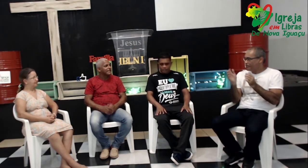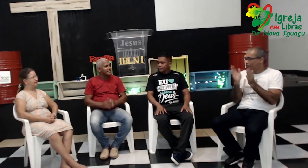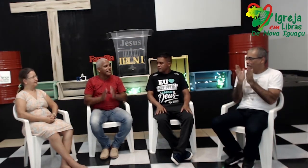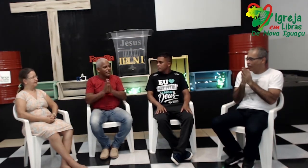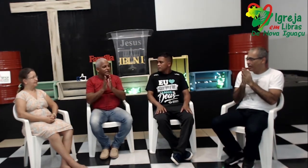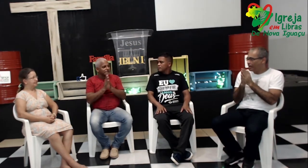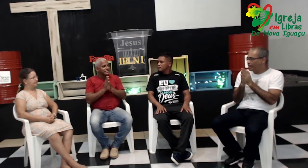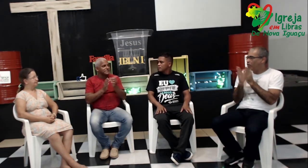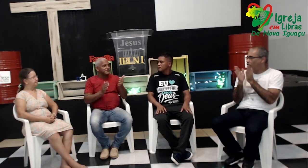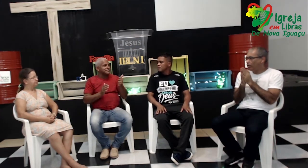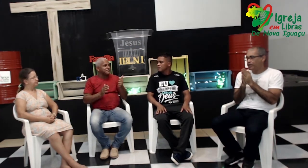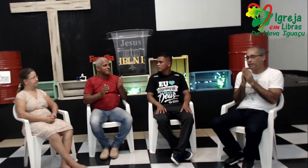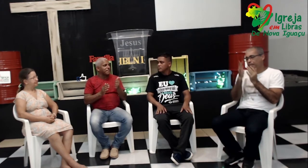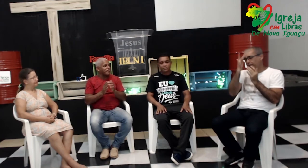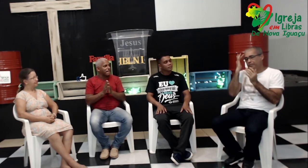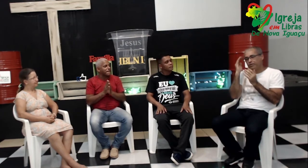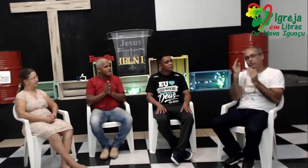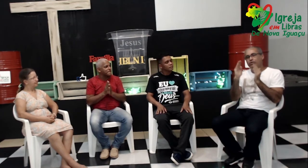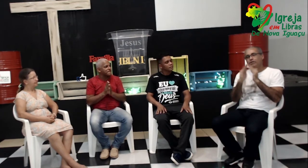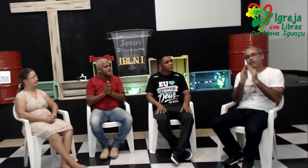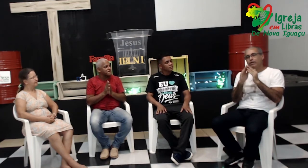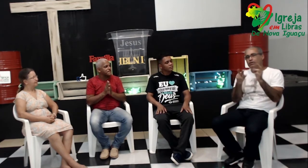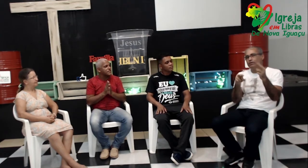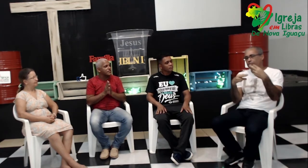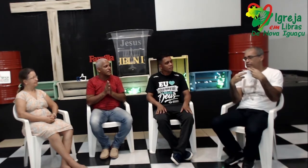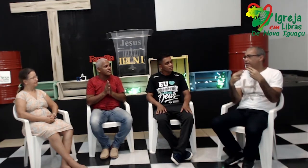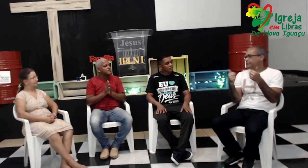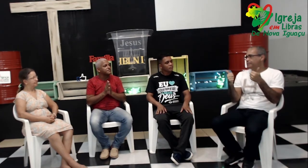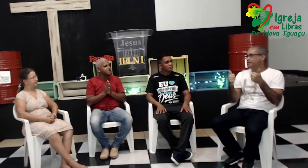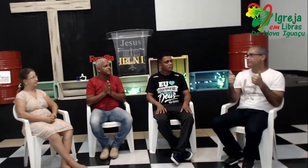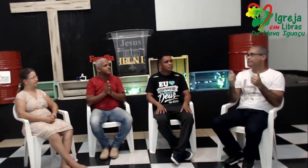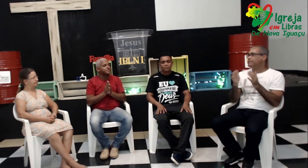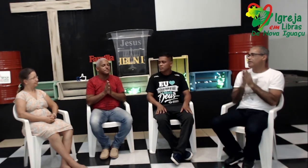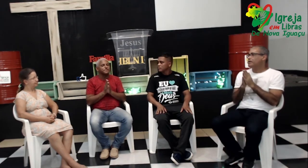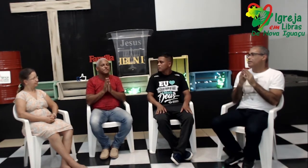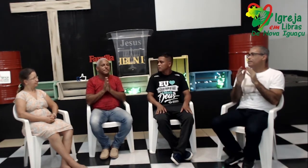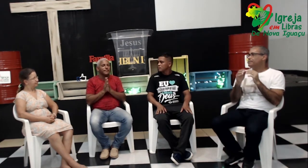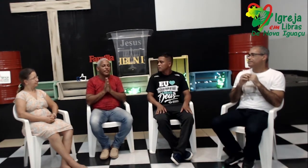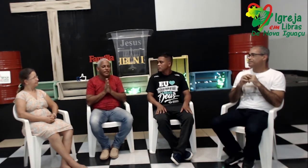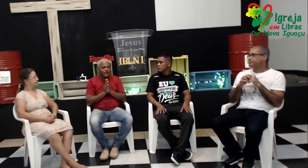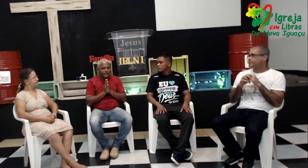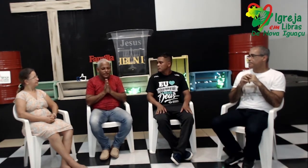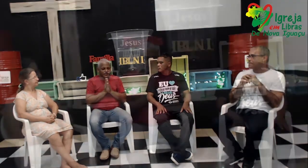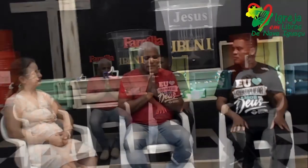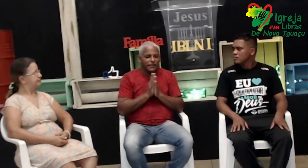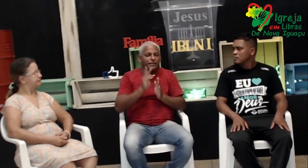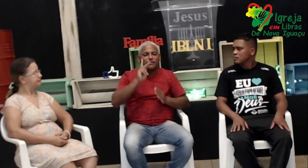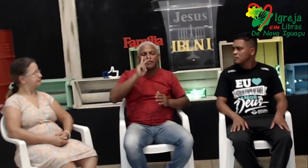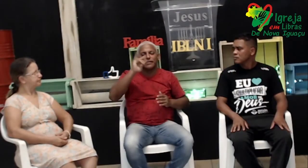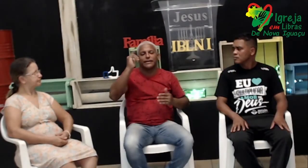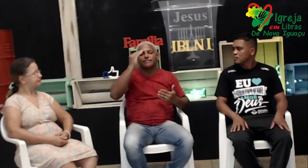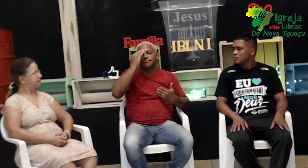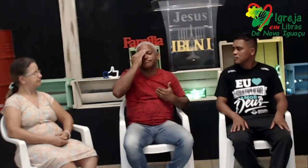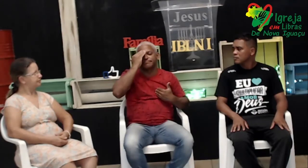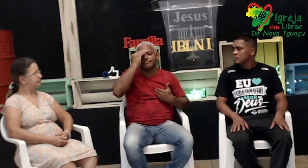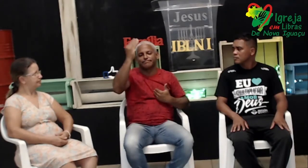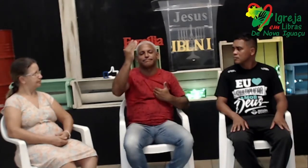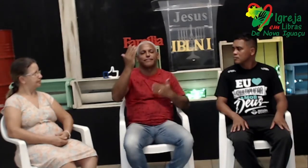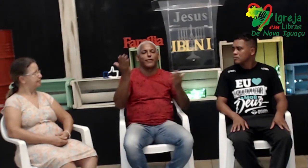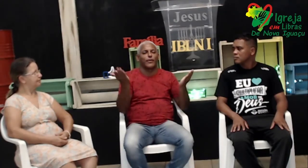pedir o Fábio para orar, agradecendo a Deus, e para as pessoas que estão nos assistindo também. Pai,